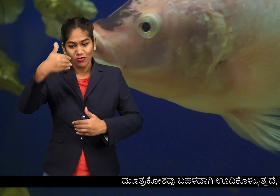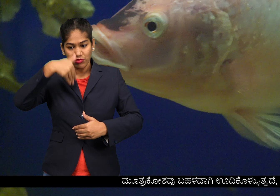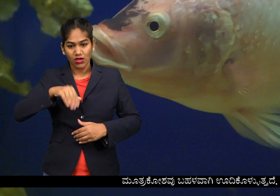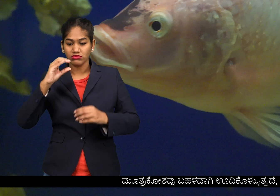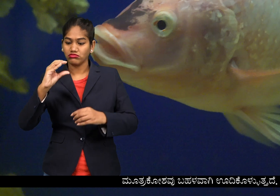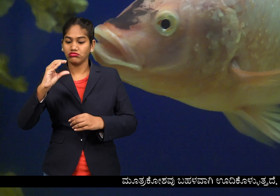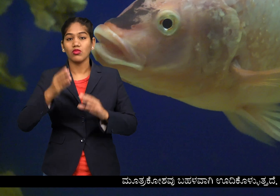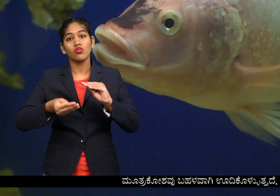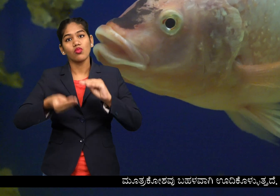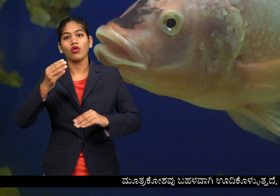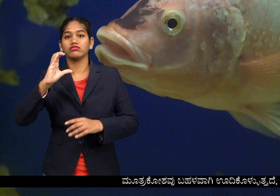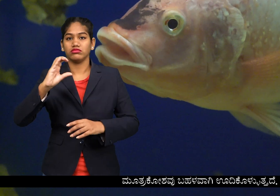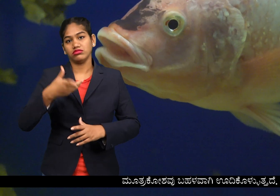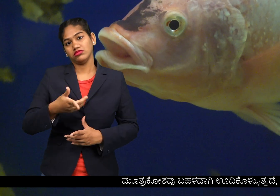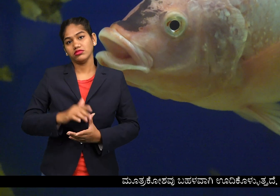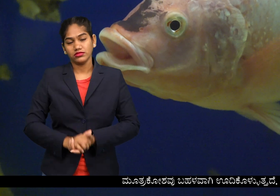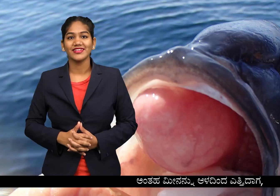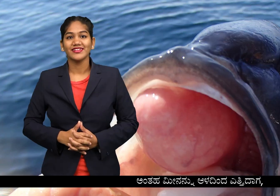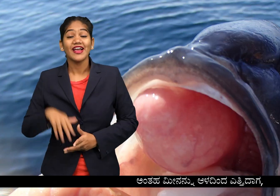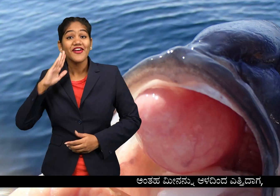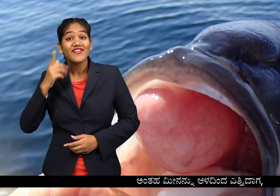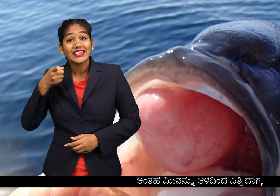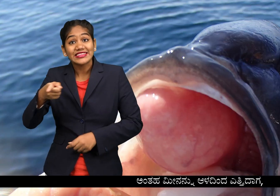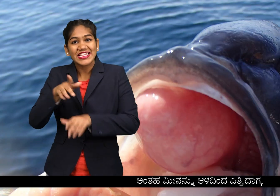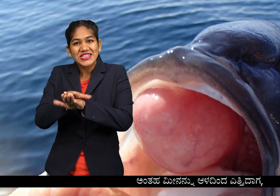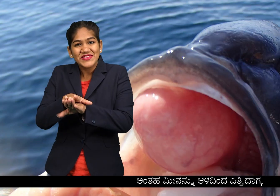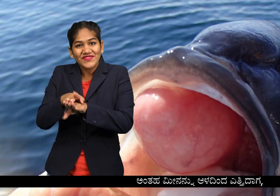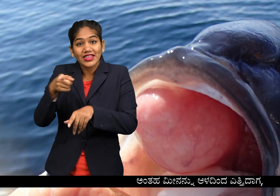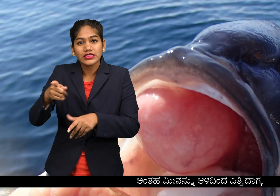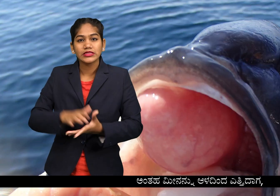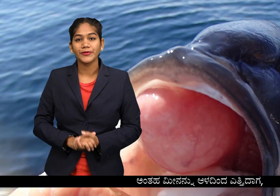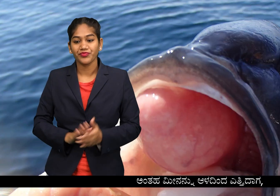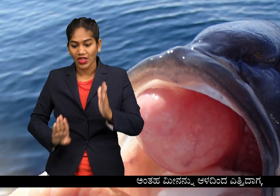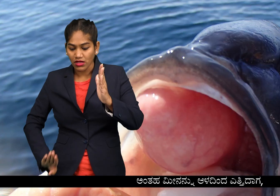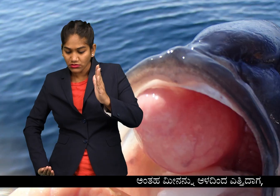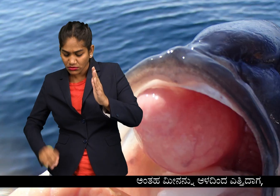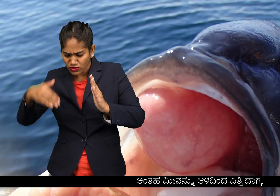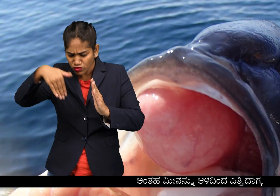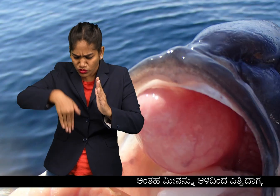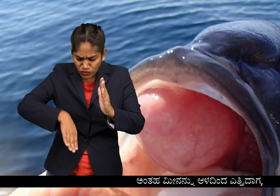ಮೂತ್ರಕೋಶವು ಬಹಳವಾಗಿ ಊದಿಕೊಳ್ಳುತ್ತೆ. ಅಂತಹ ಮೀನನ್ನ ಆಳದಿಂದ ಎತ್ತಿದಾಗ